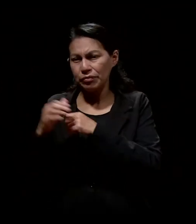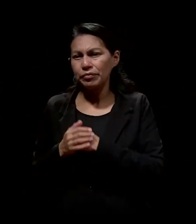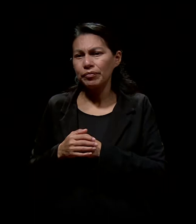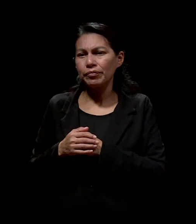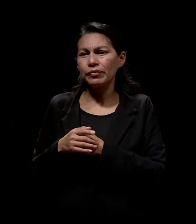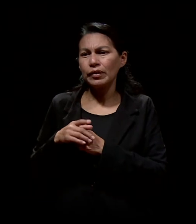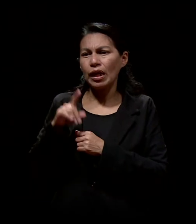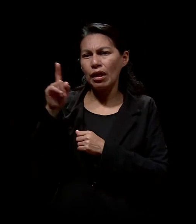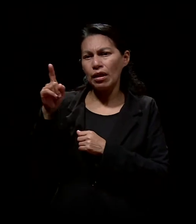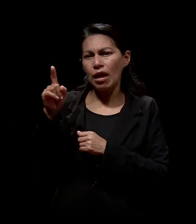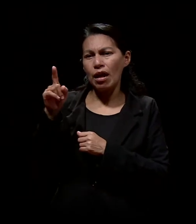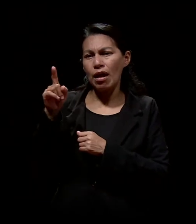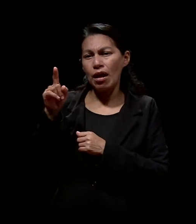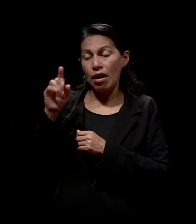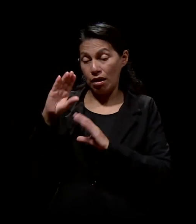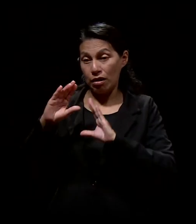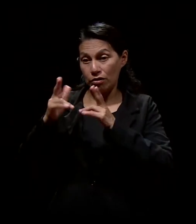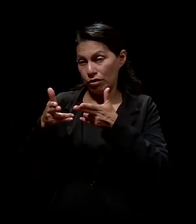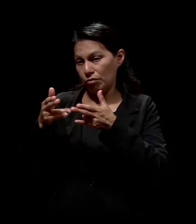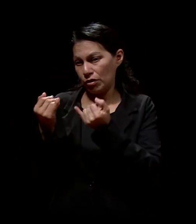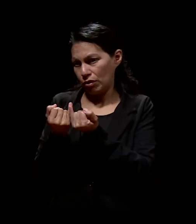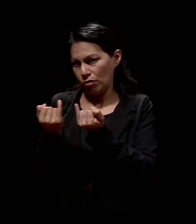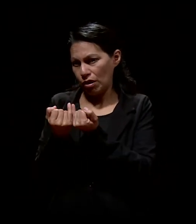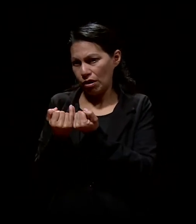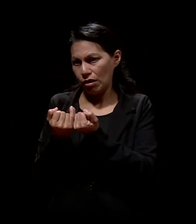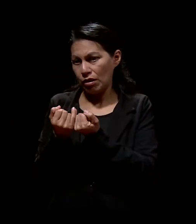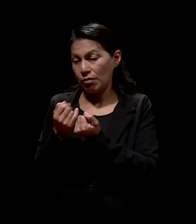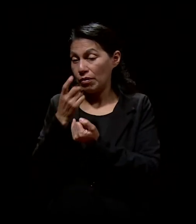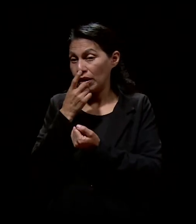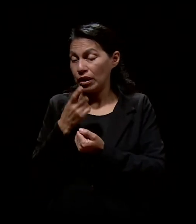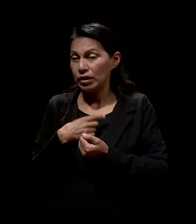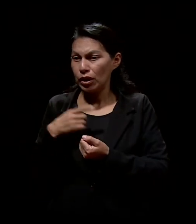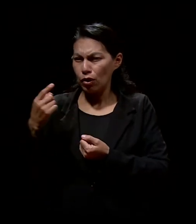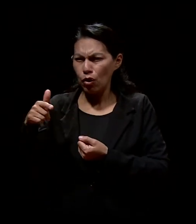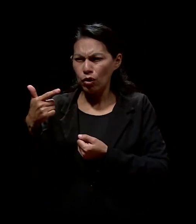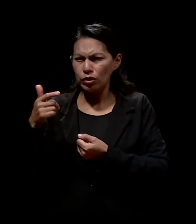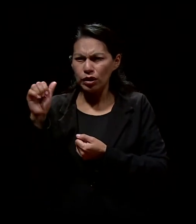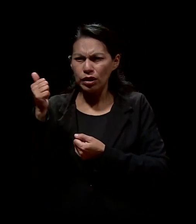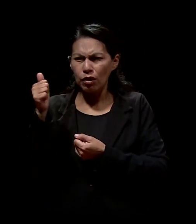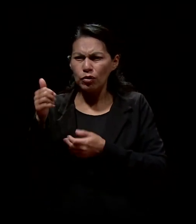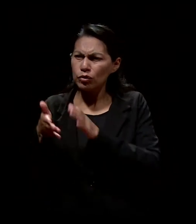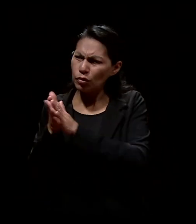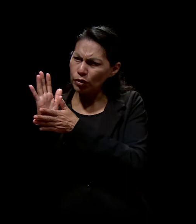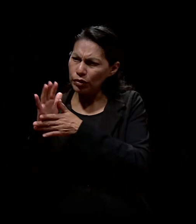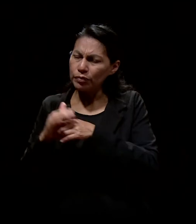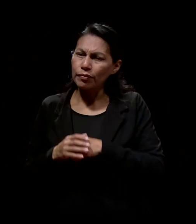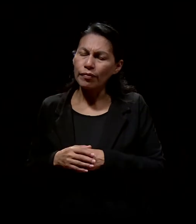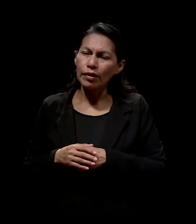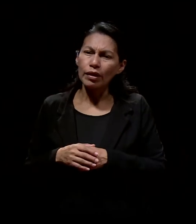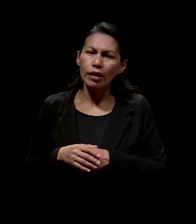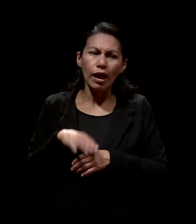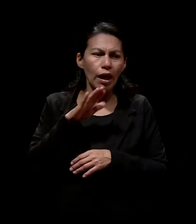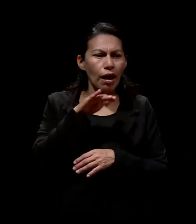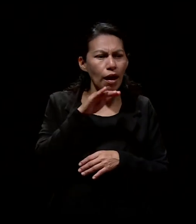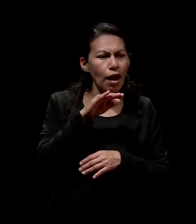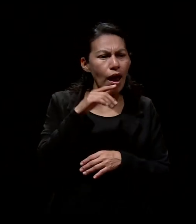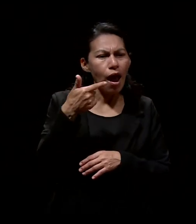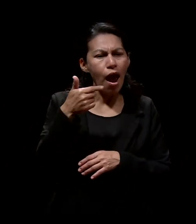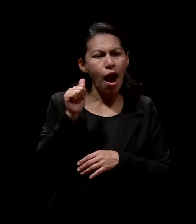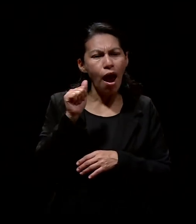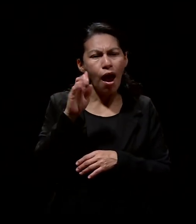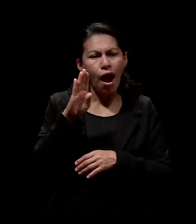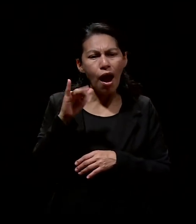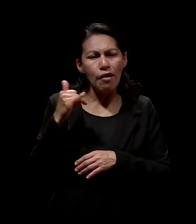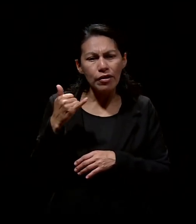ella también es de Chiapas. Ella viajaría el 12 de agosto. Y me dice, Gaby, te tengo una buena